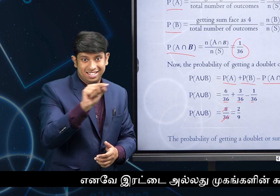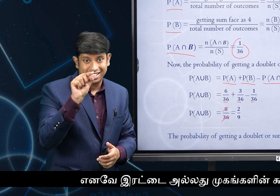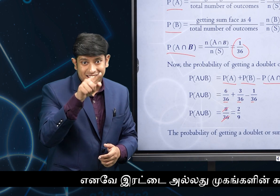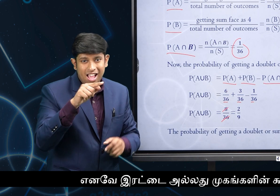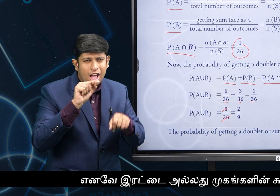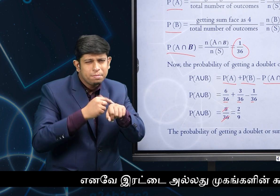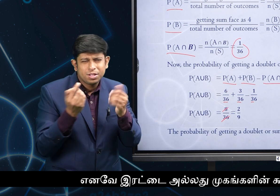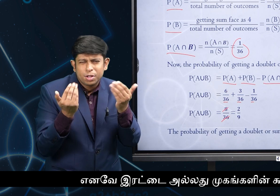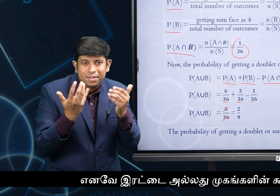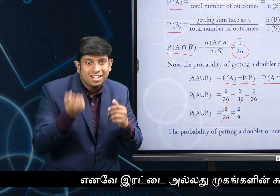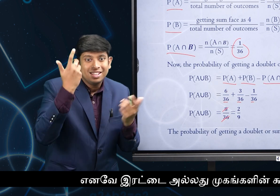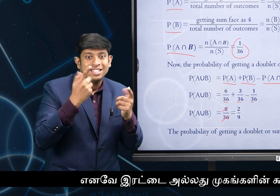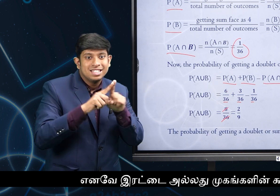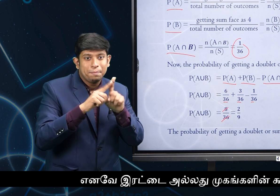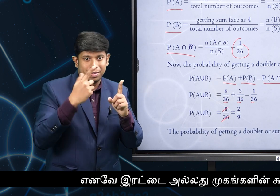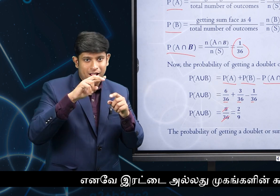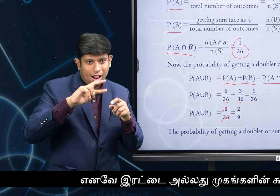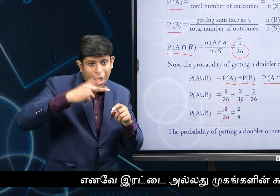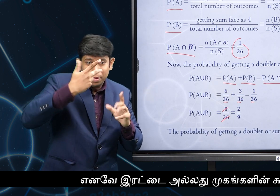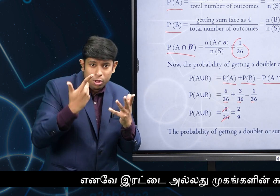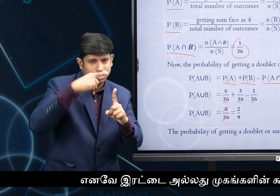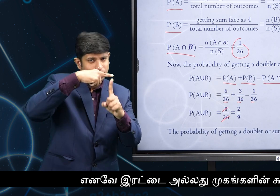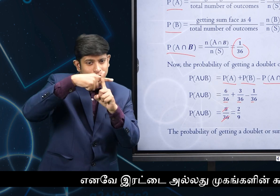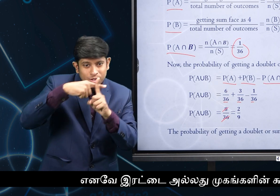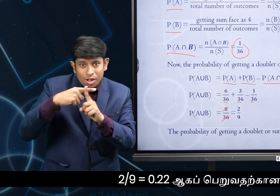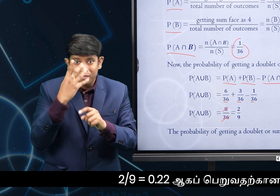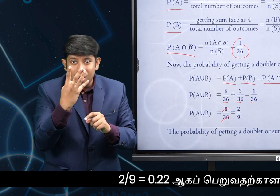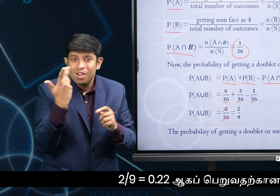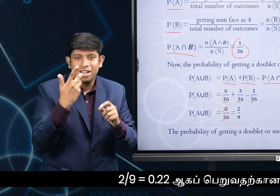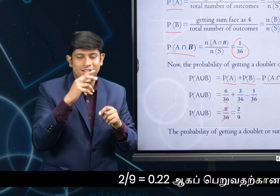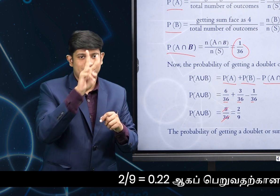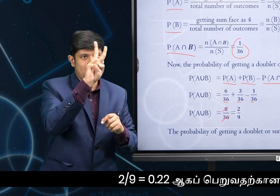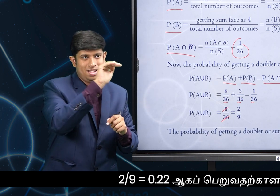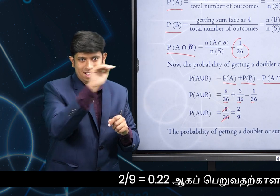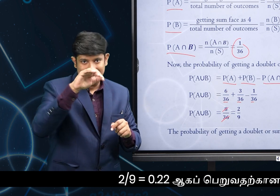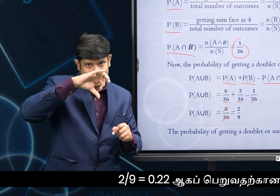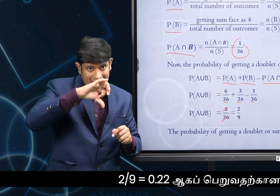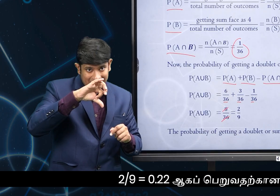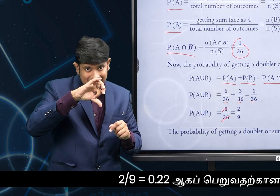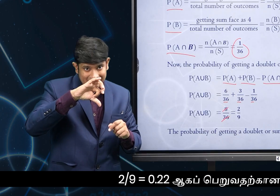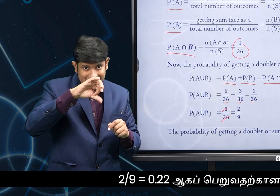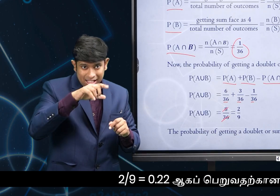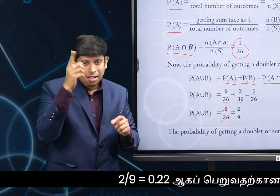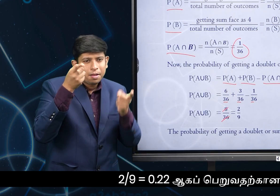எனவே இரட்டை அல்லது முகங்களின் கூட்டுத்தொகை 4 ஈடு 2 கீழ்கோடு 9 ஈடு